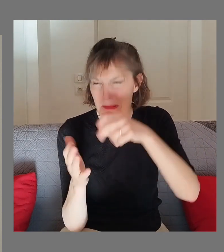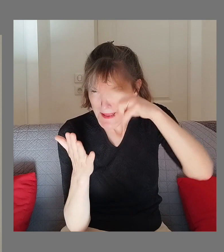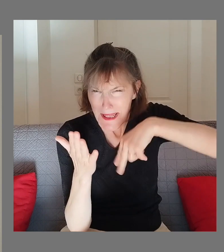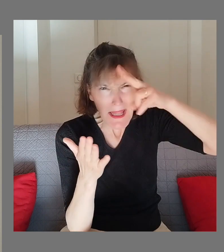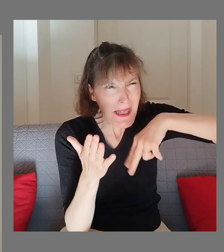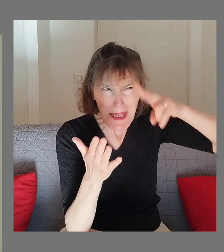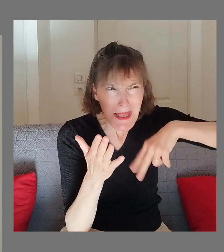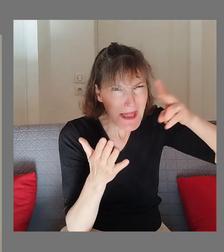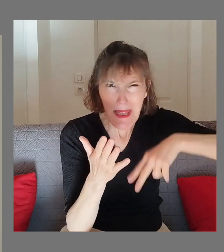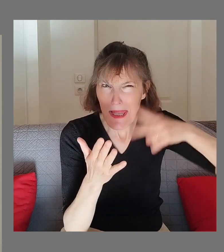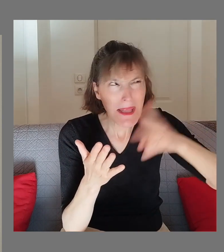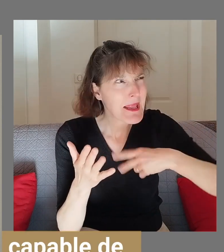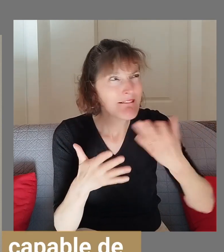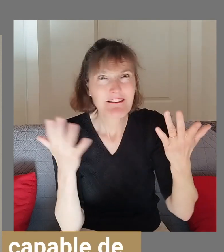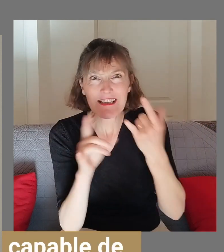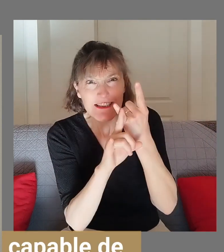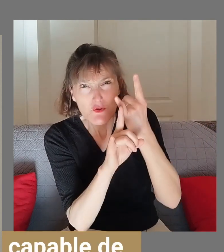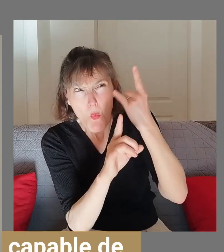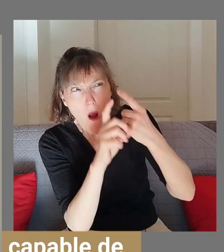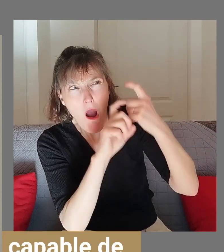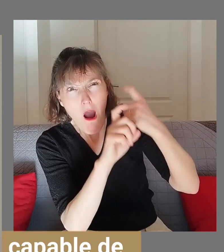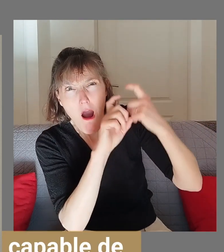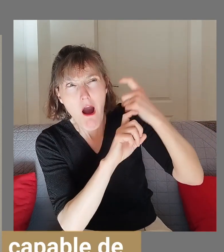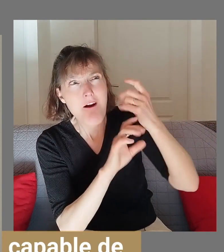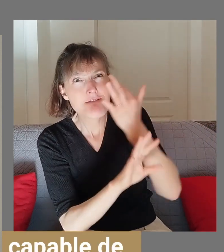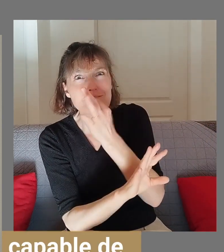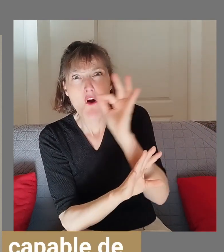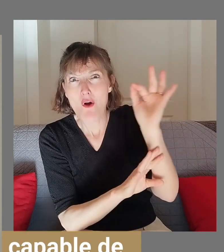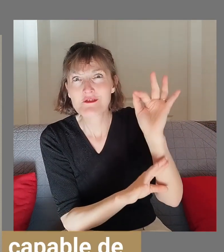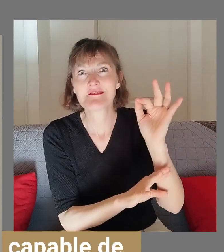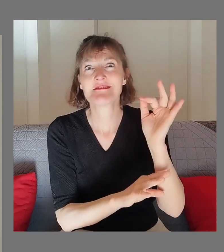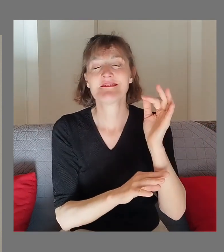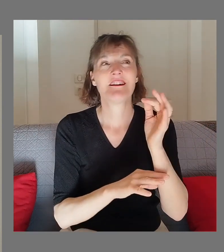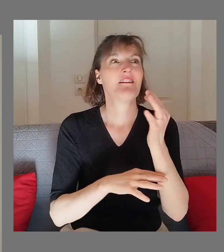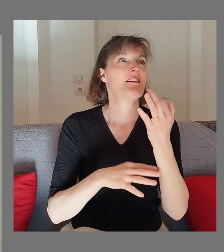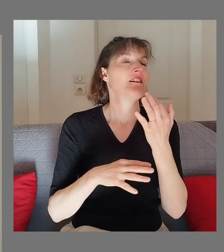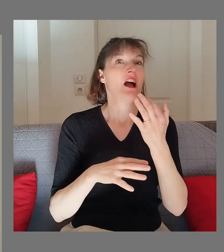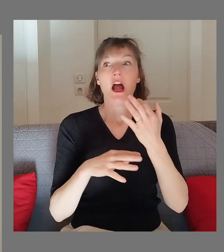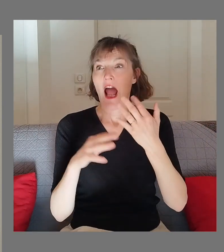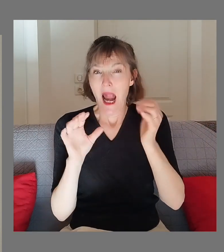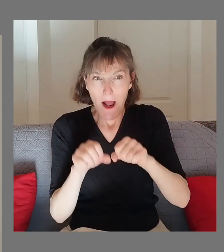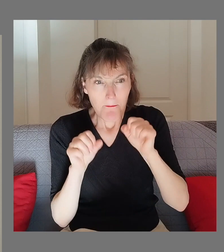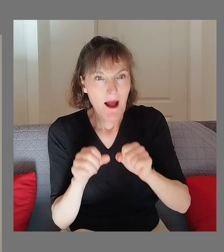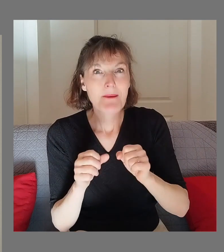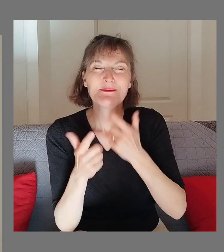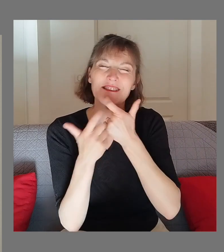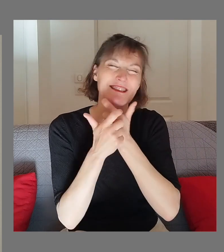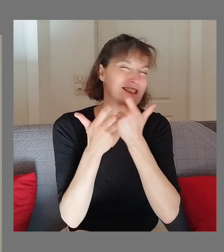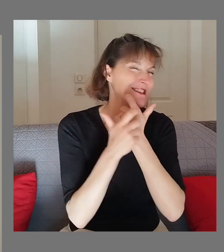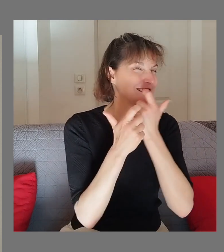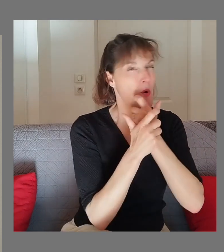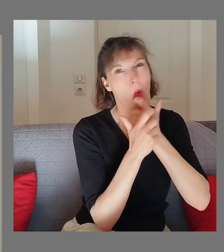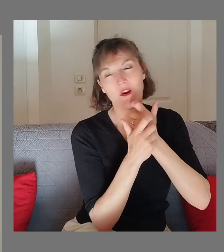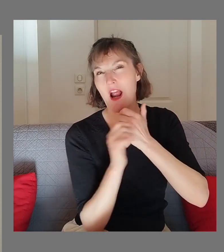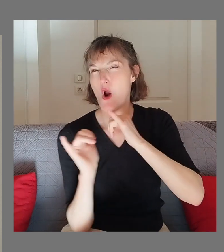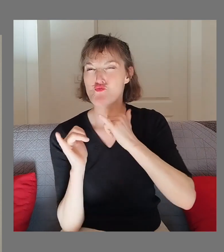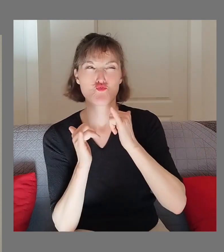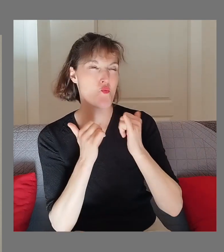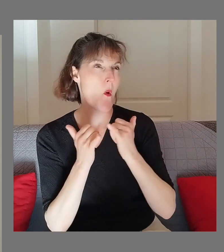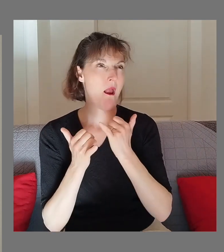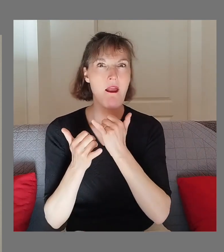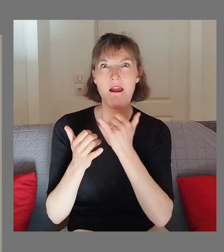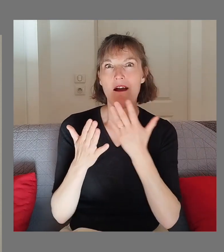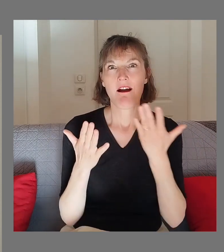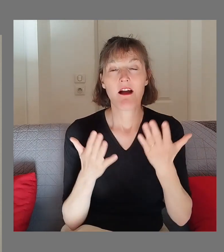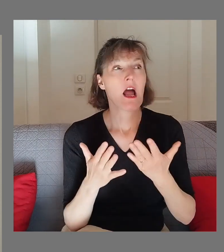Et on voit qu'elle est capable de lire, en fait. Elle est capable de lire l'histoire de la France. Elle est capable de rire,